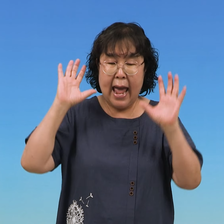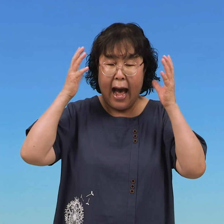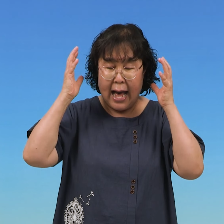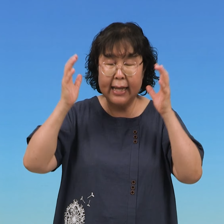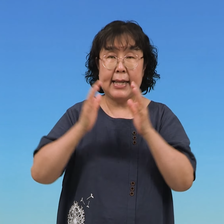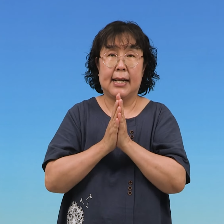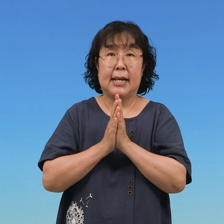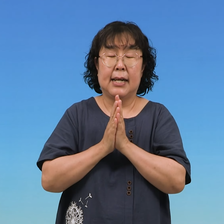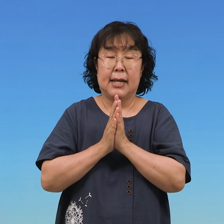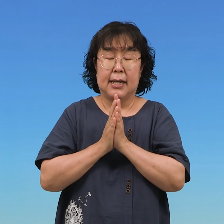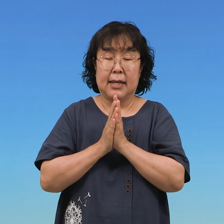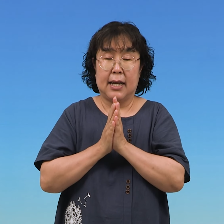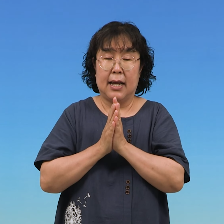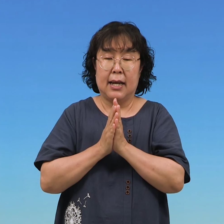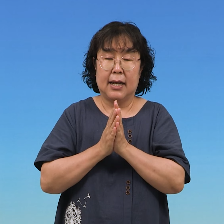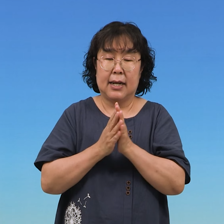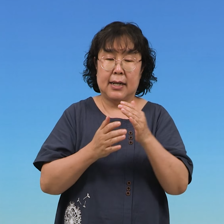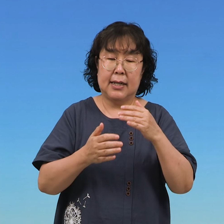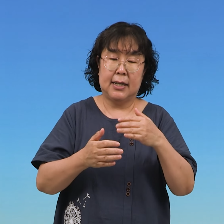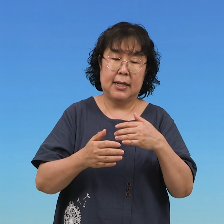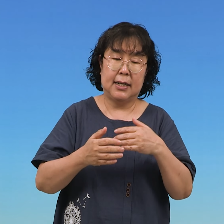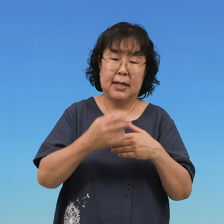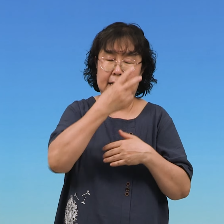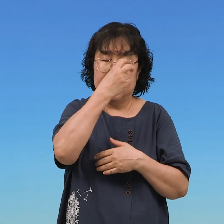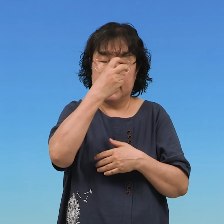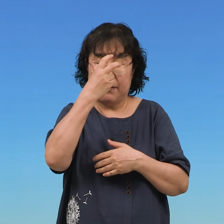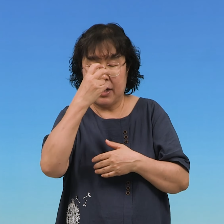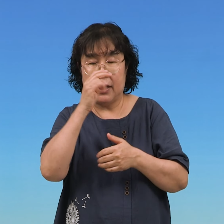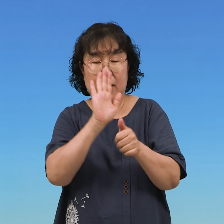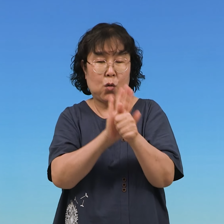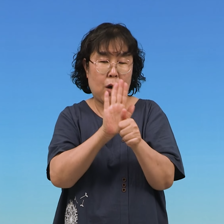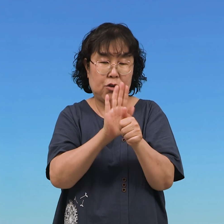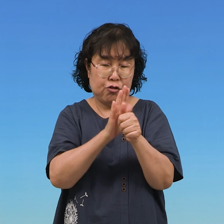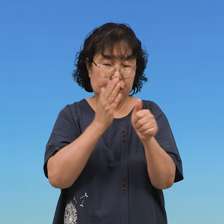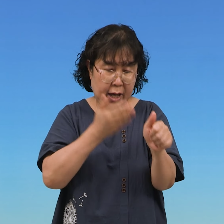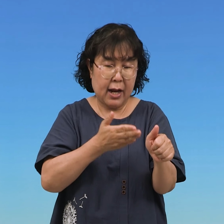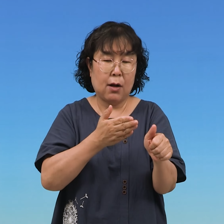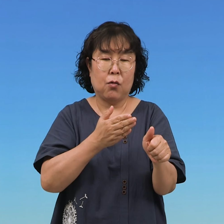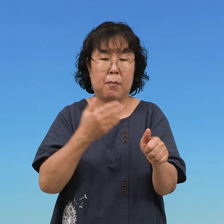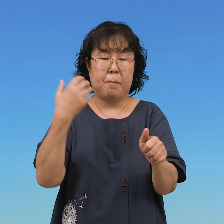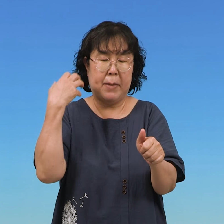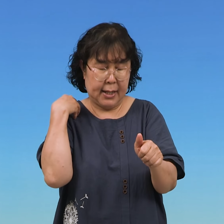책임질게, 그렇게 약속을 했는데, 약속하면 뭐합니까? 잘 때 안 나타나는데,